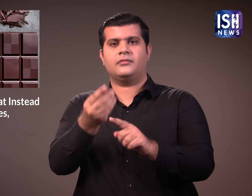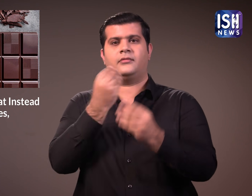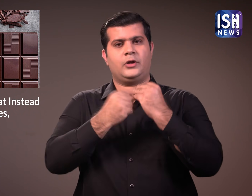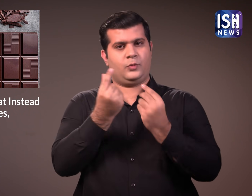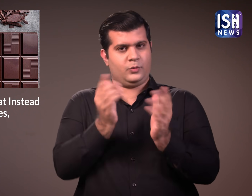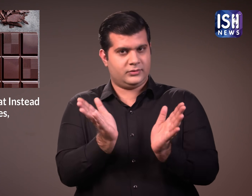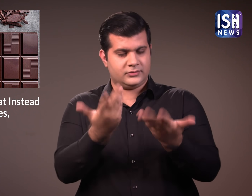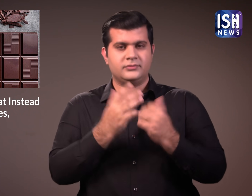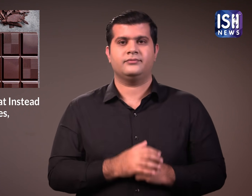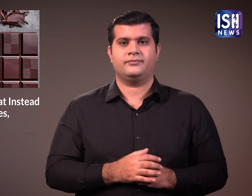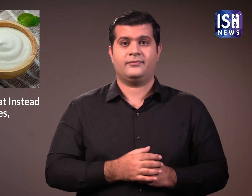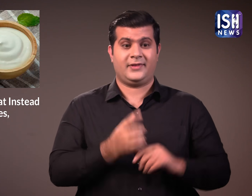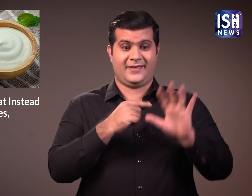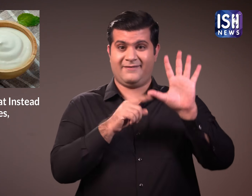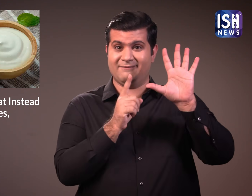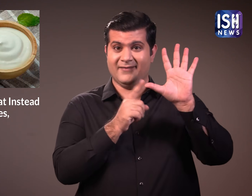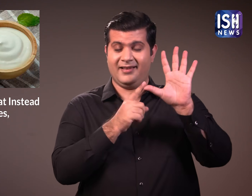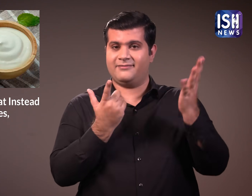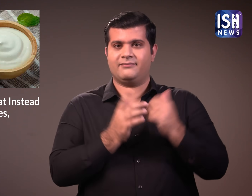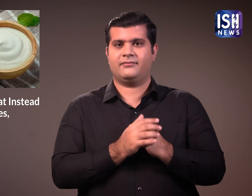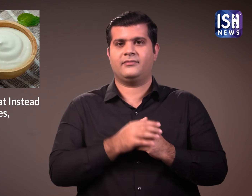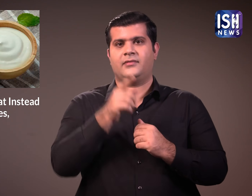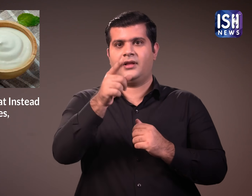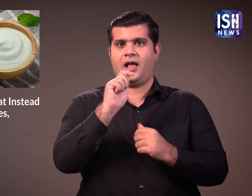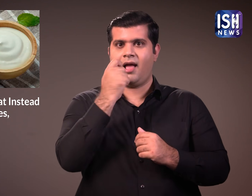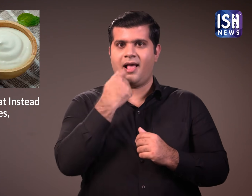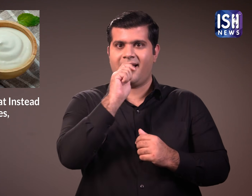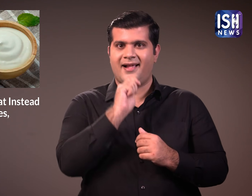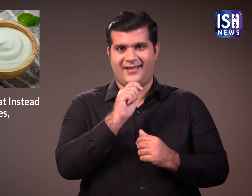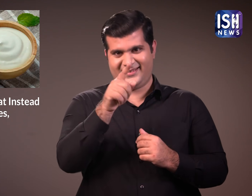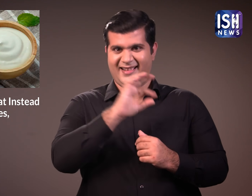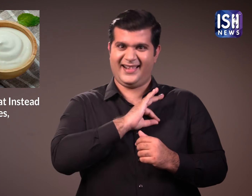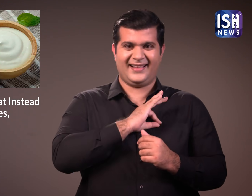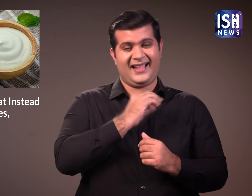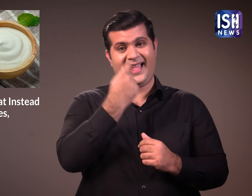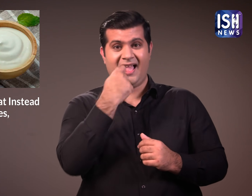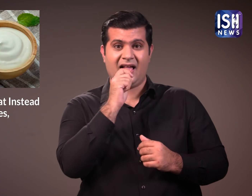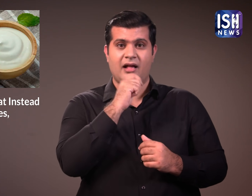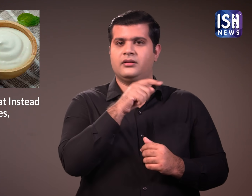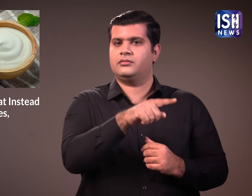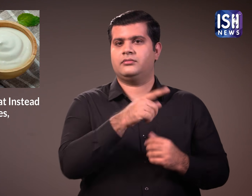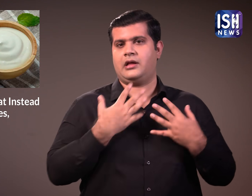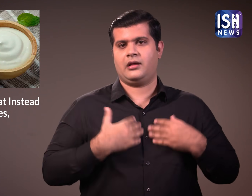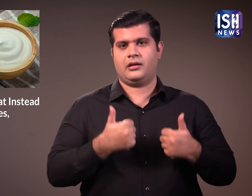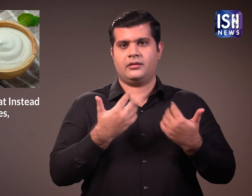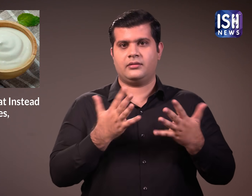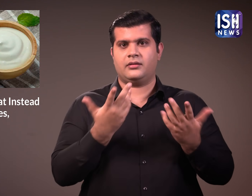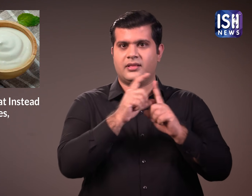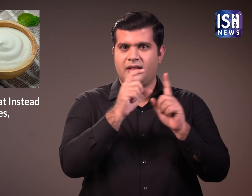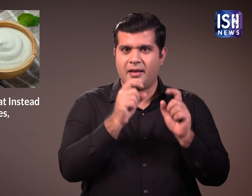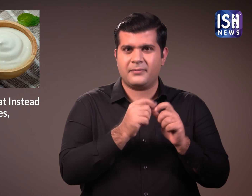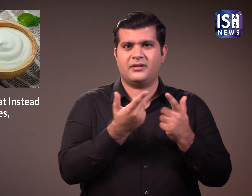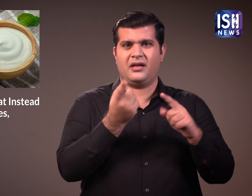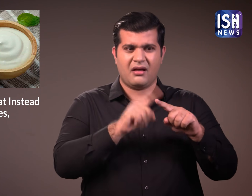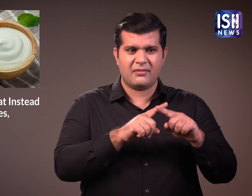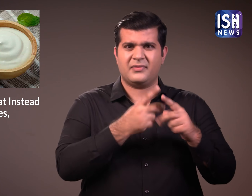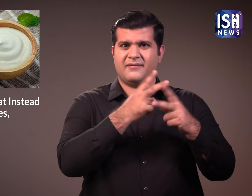है। आइस क्रीम बहुत और स्वास्थेकर होती है, जिसे मदु में और अन्य बिमारिया होती है।